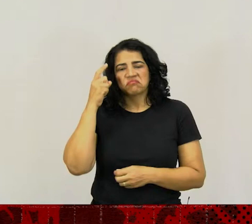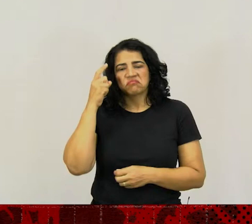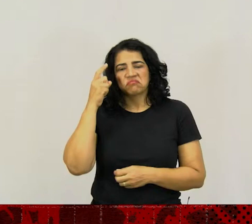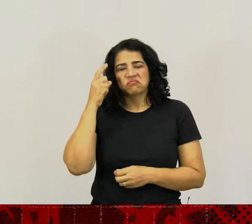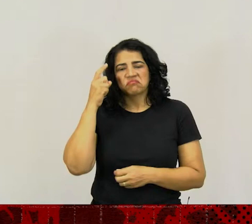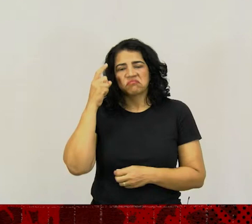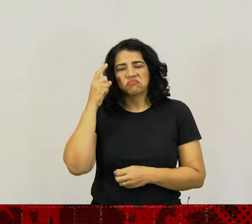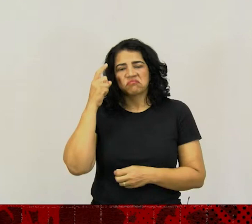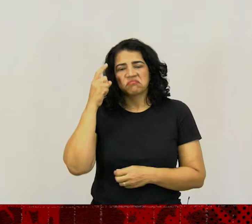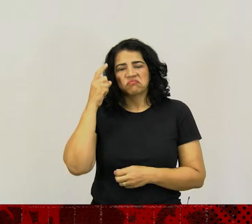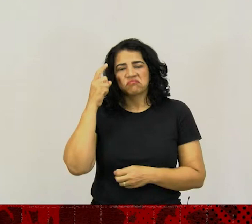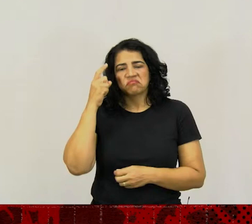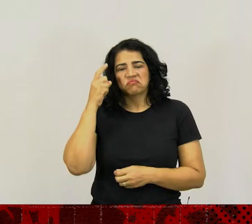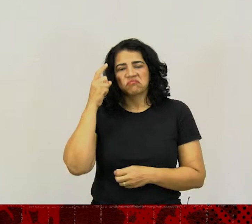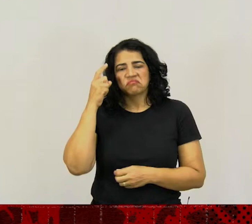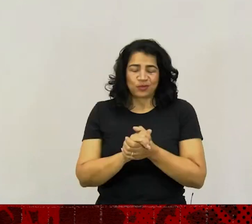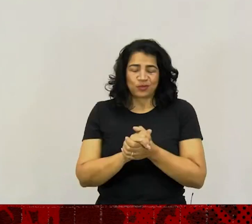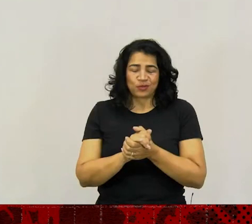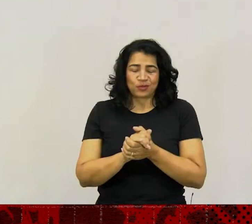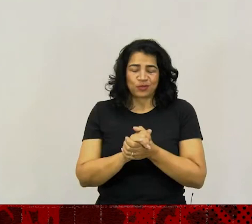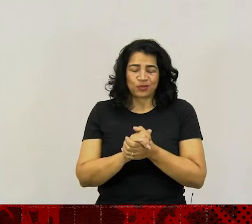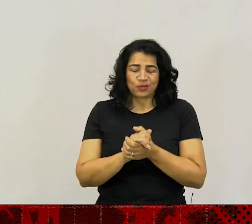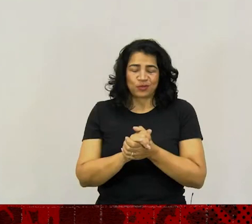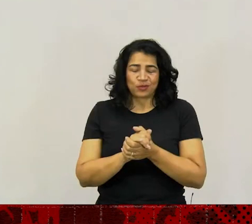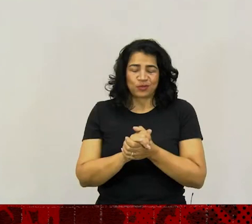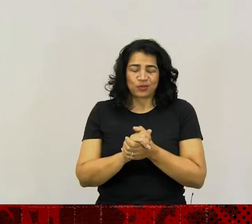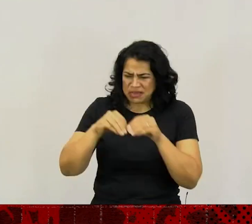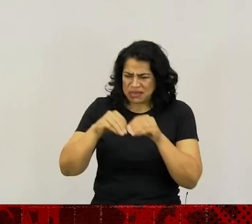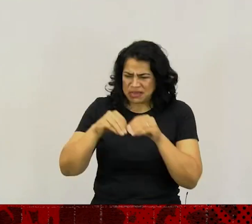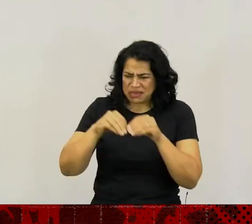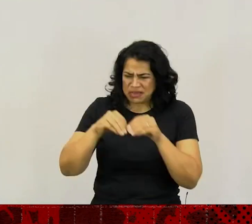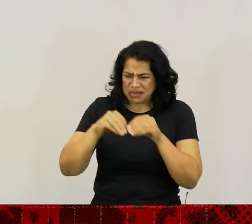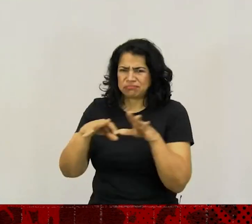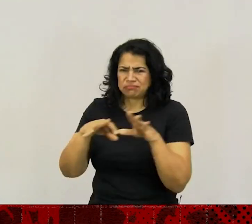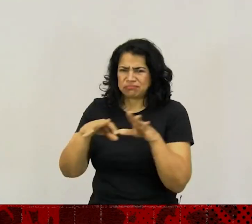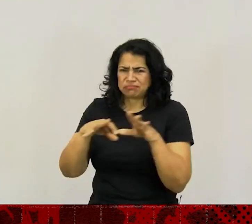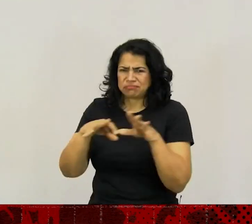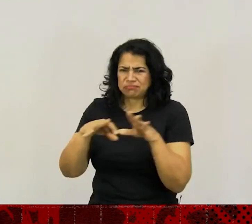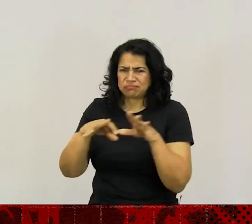reunião. Tá? Depois, tudo bem, depois a gente conversa lá em casa.